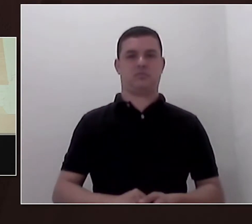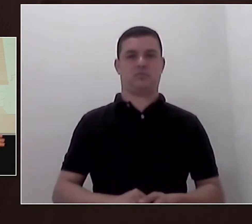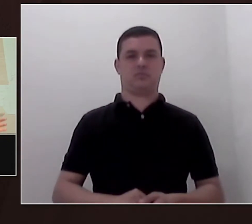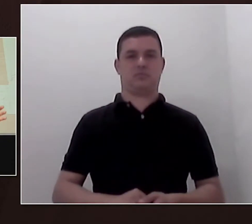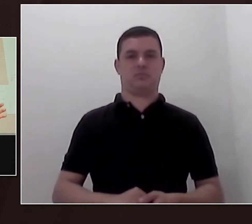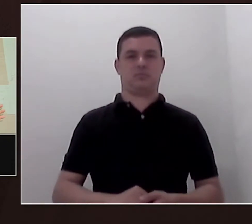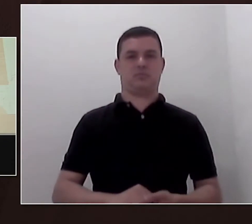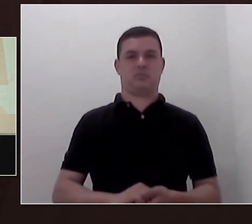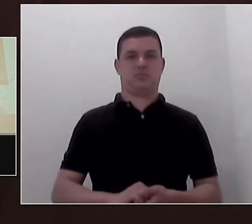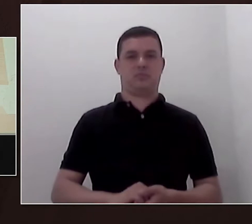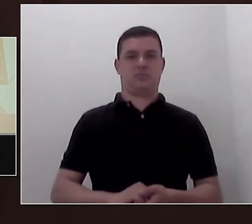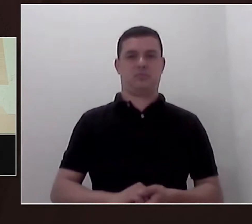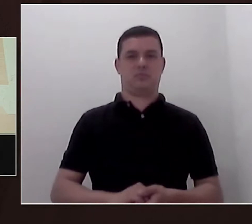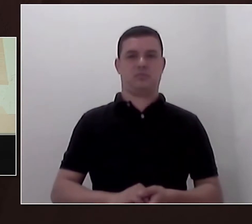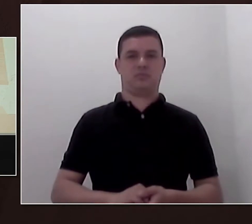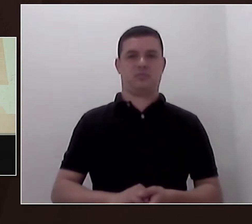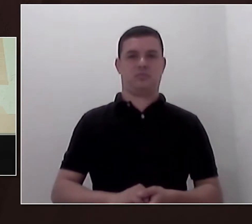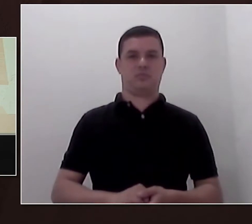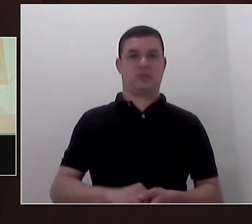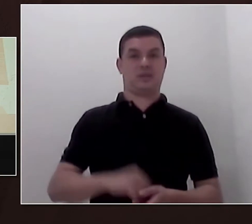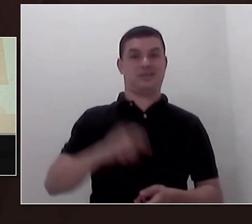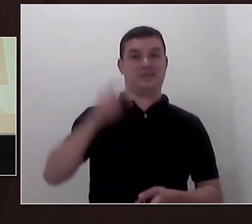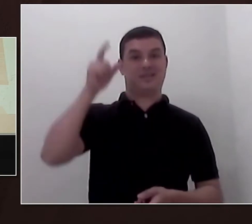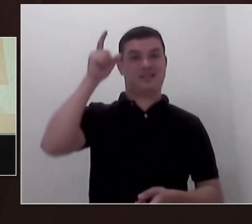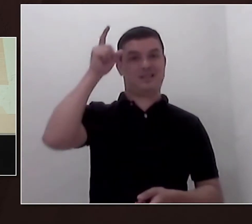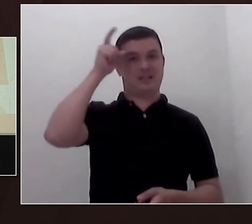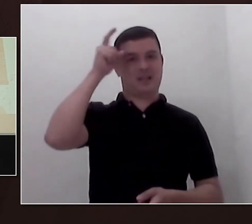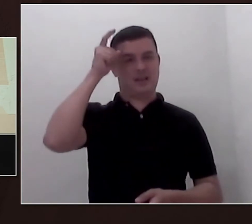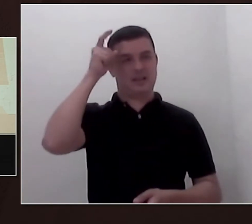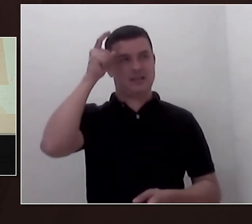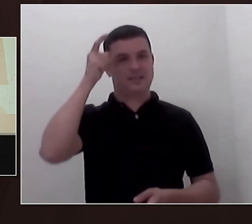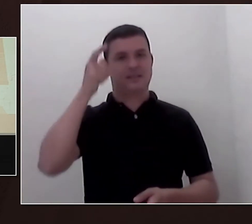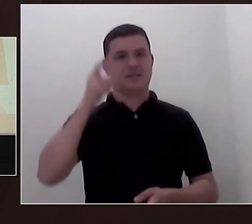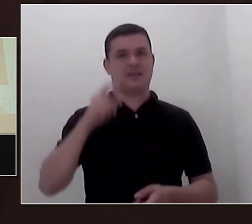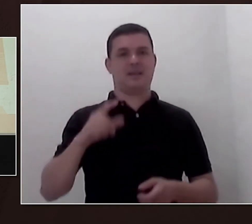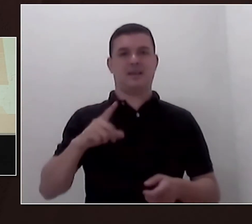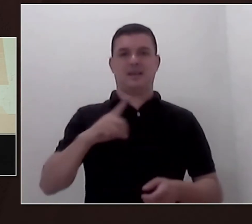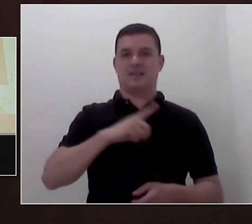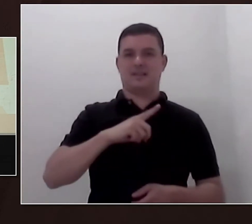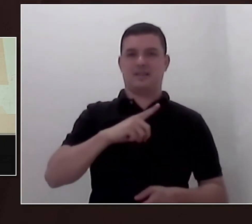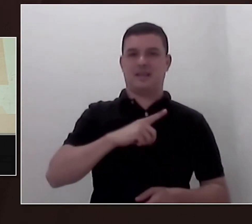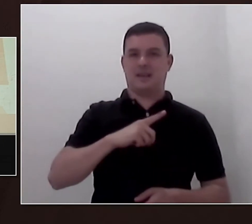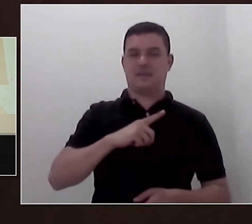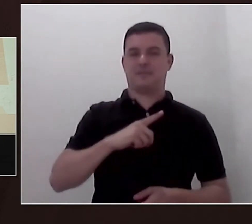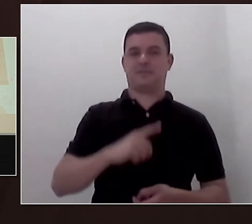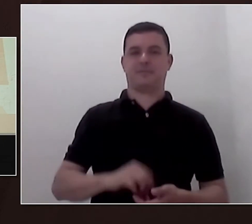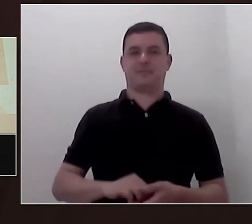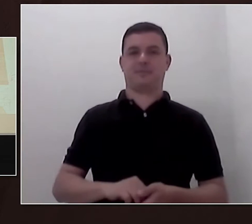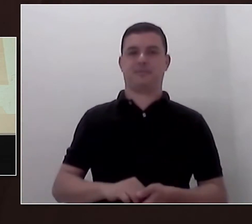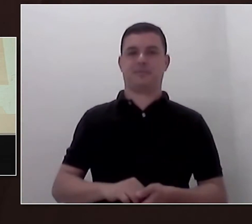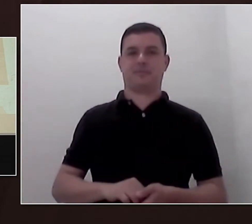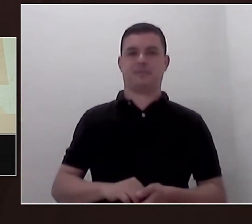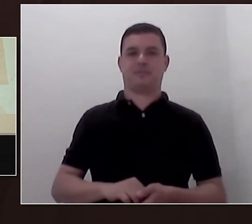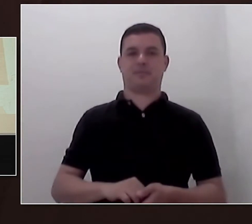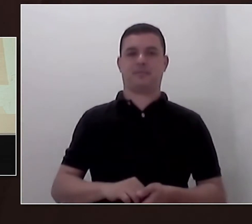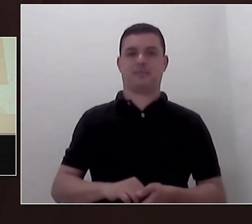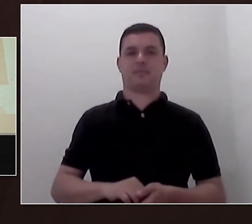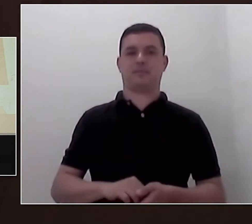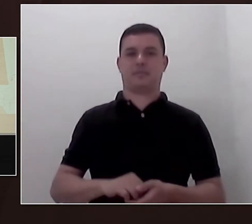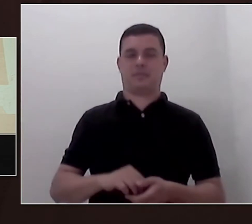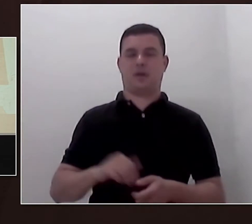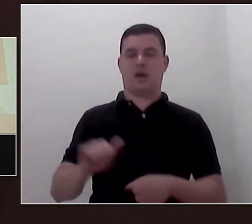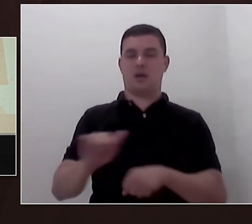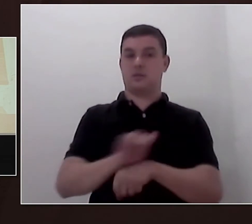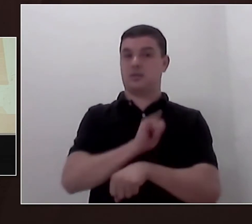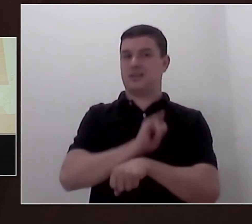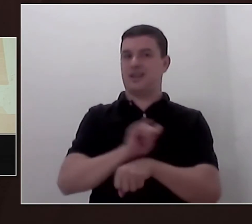Mas essa estratégia de Satanás, irmãos, não tem a mínima força contra a igreja, se ela